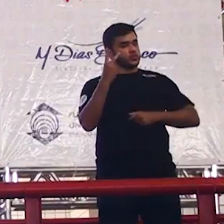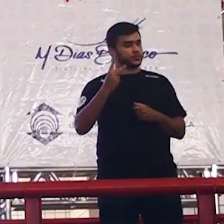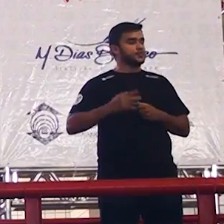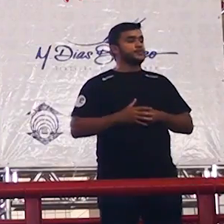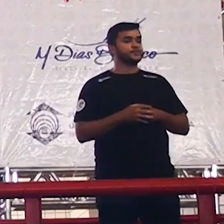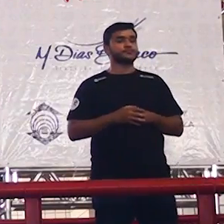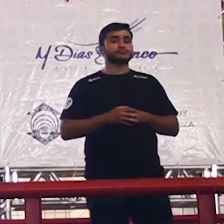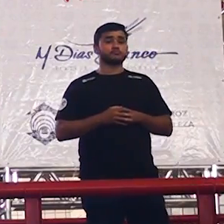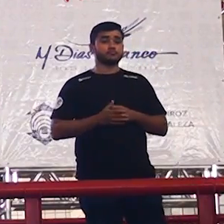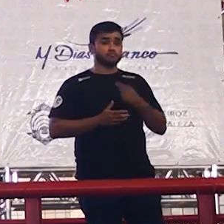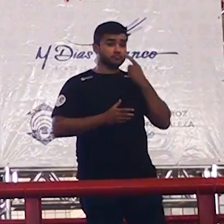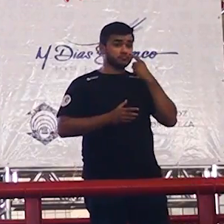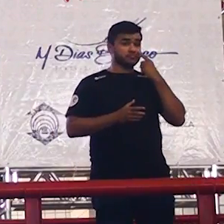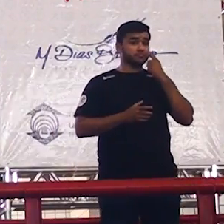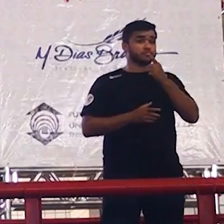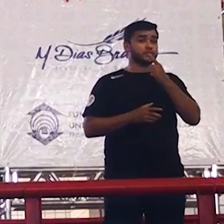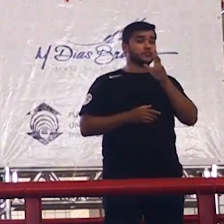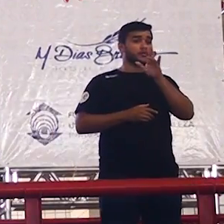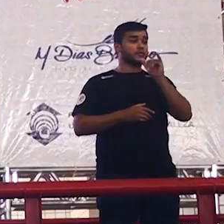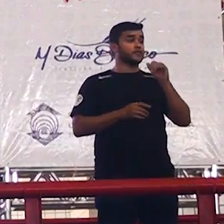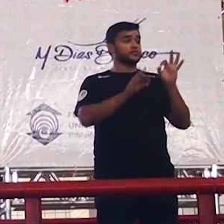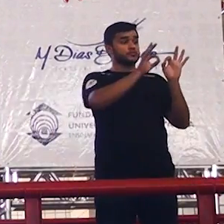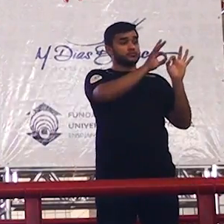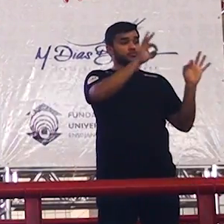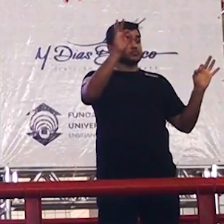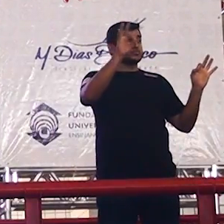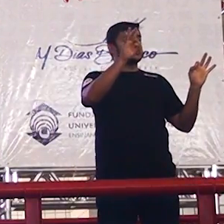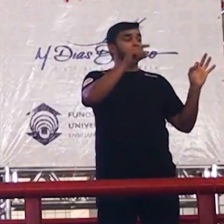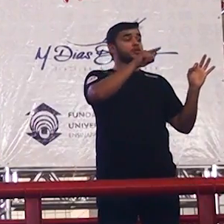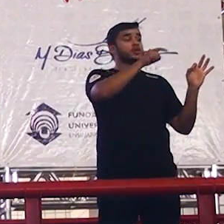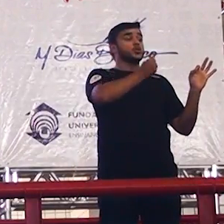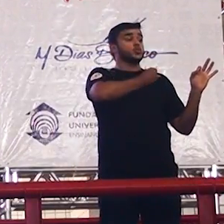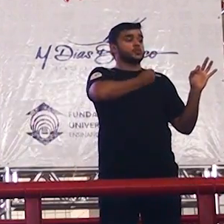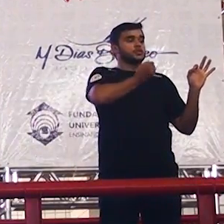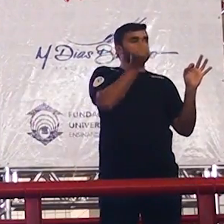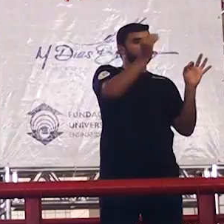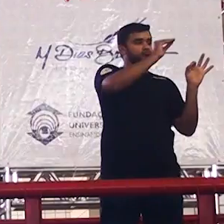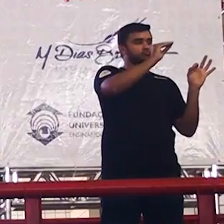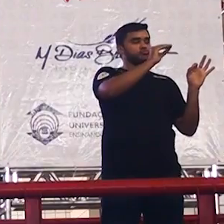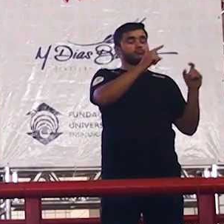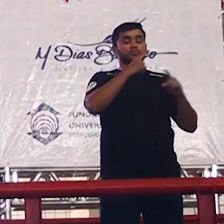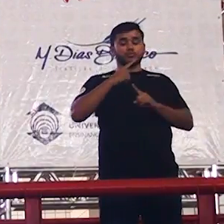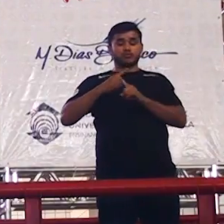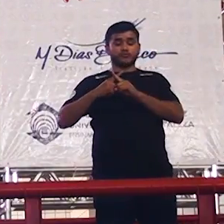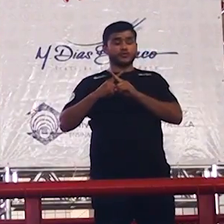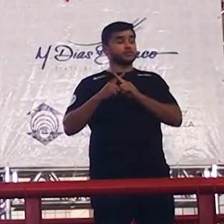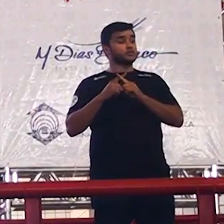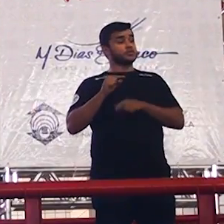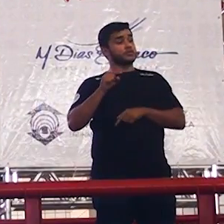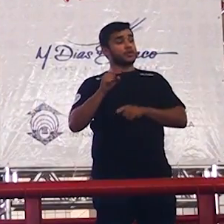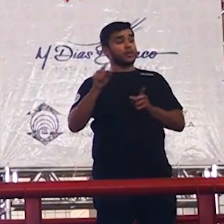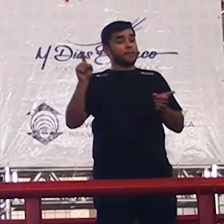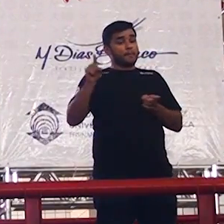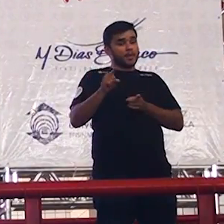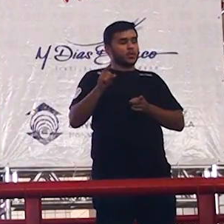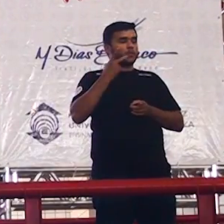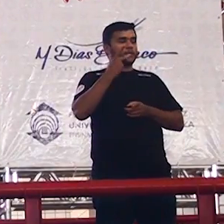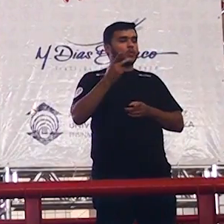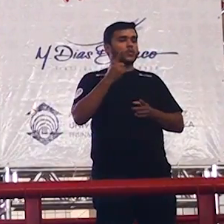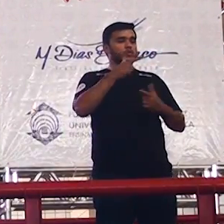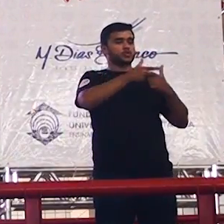Então, você vai pegar a diagonal maior, multiplicar pela diagonal menor e vai dividir por